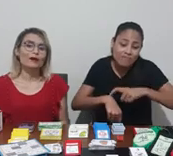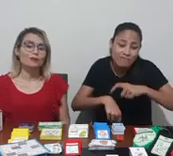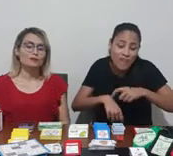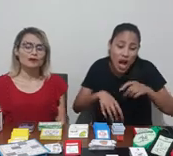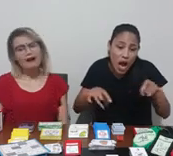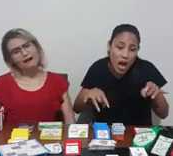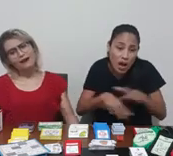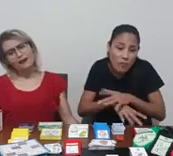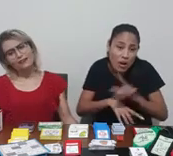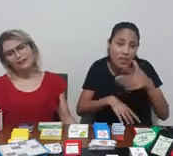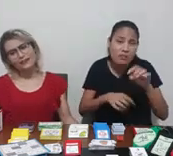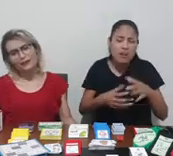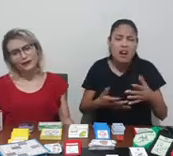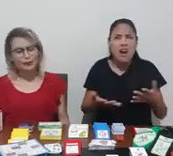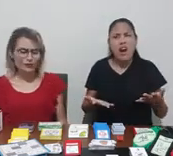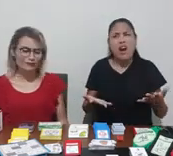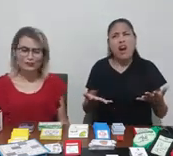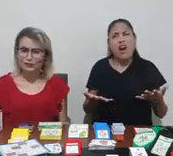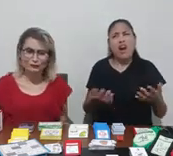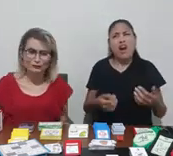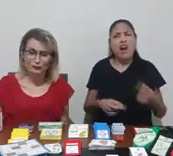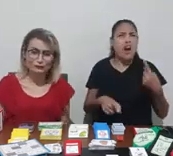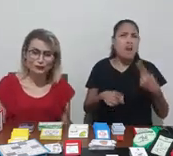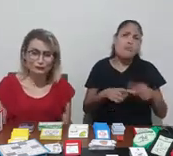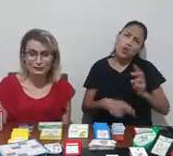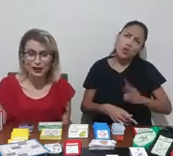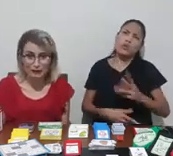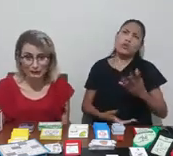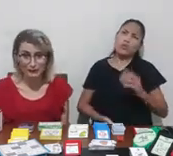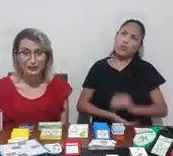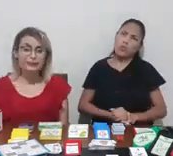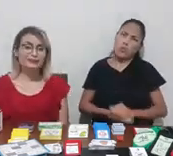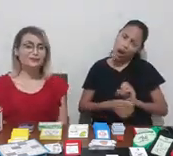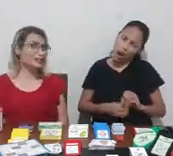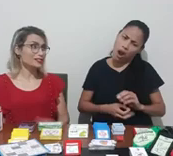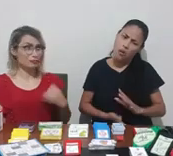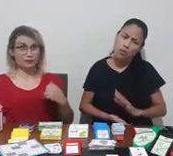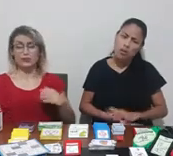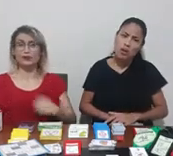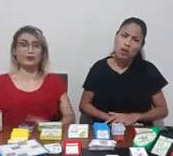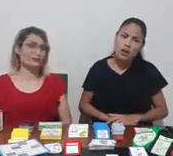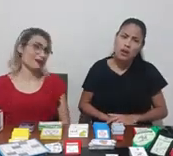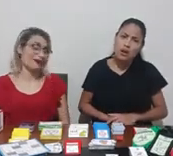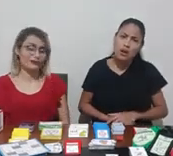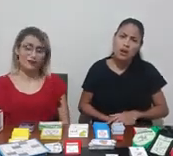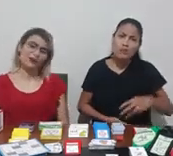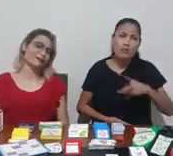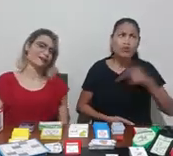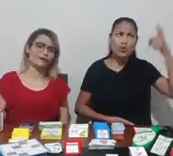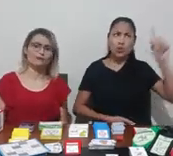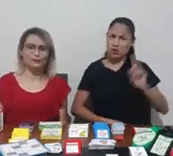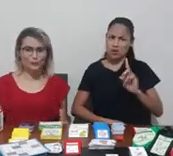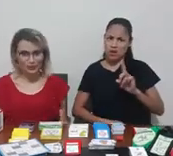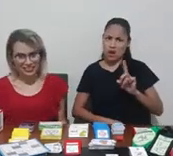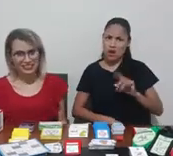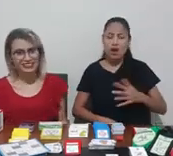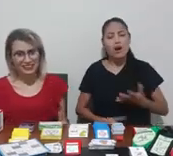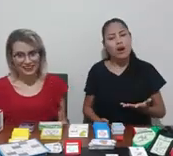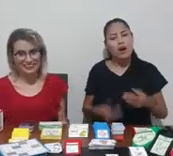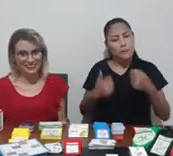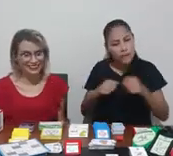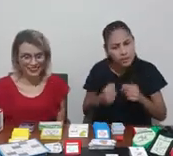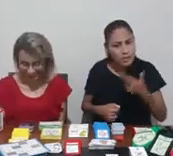até a próxima, tia, por que você não continua dando aula? Não deixa a professora entrar. Eu digo, não, a professora tem